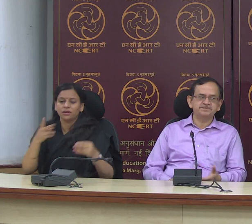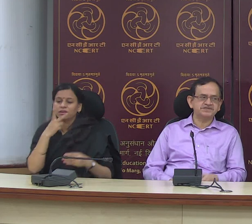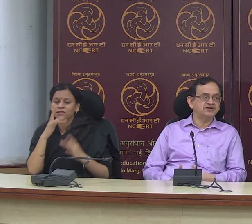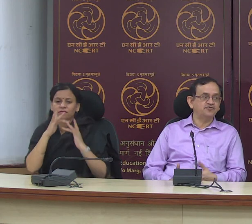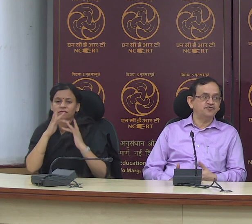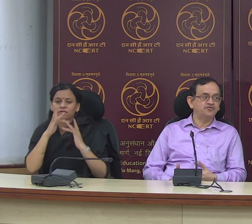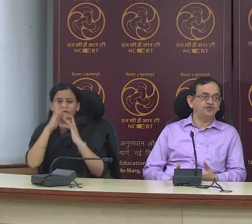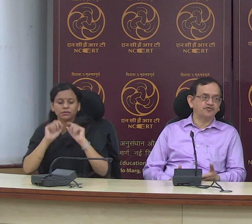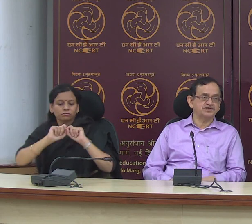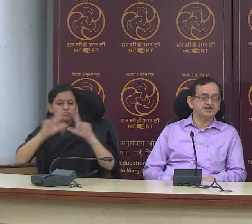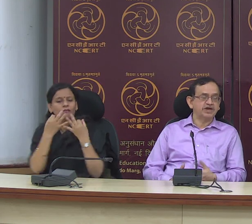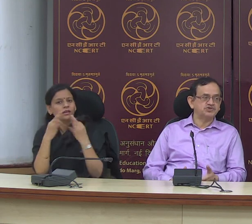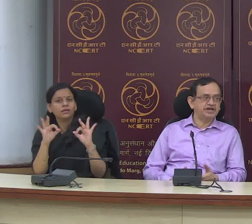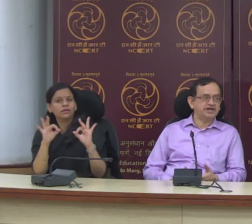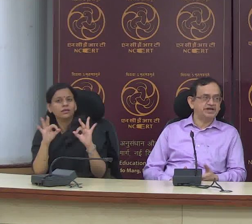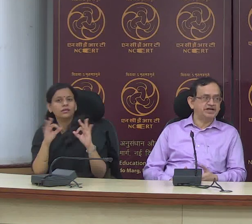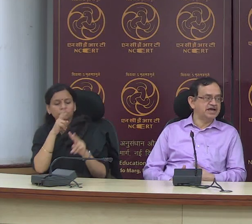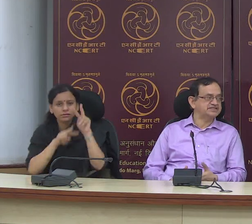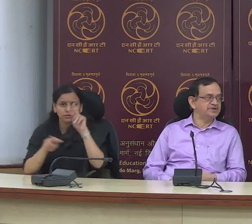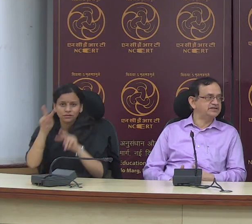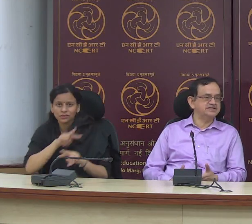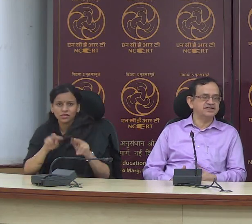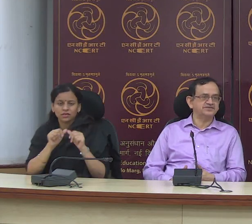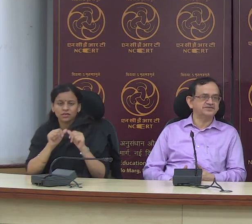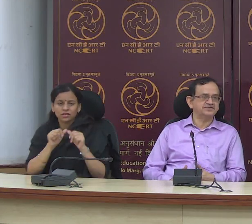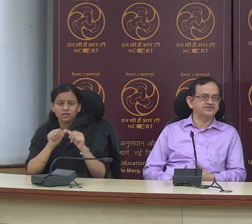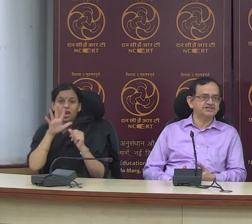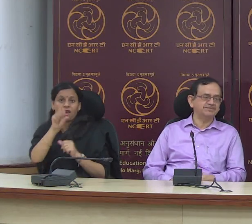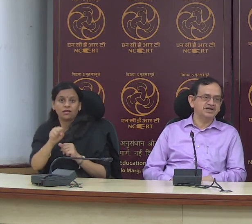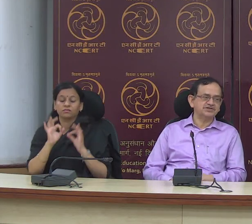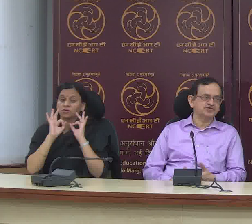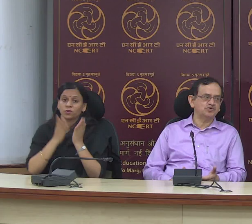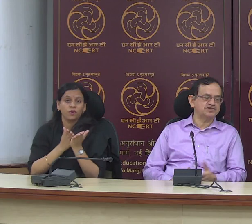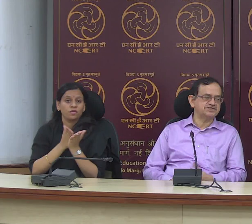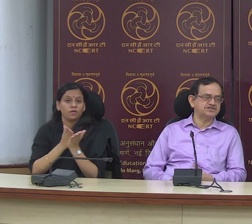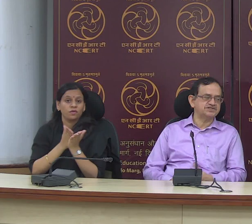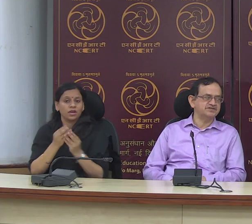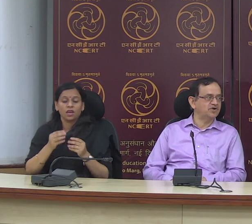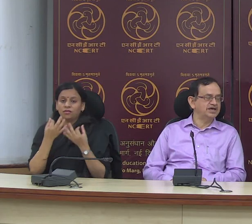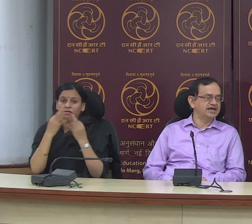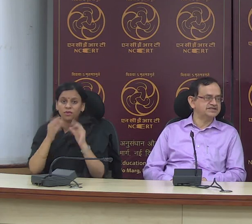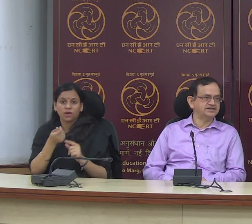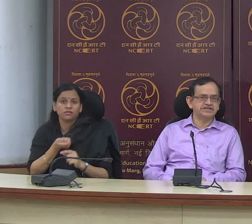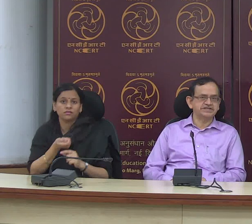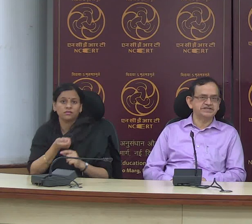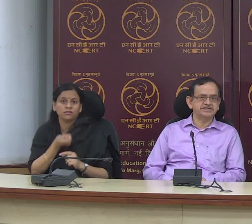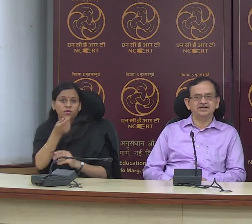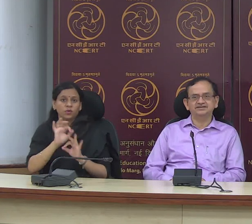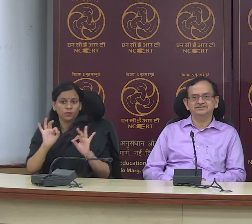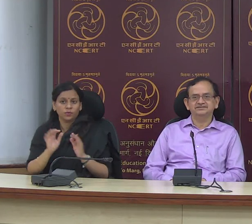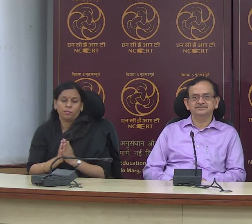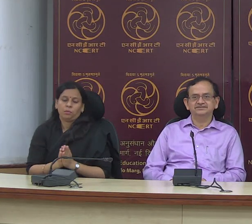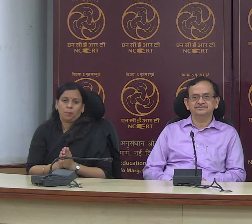through this website free of cost. So actually it will be accessible in the real sense of the term, because no cost is involved in accessing this